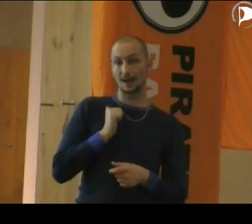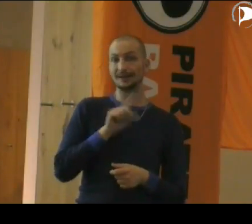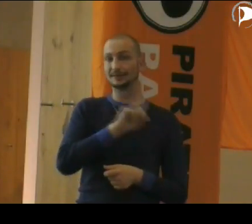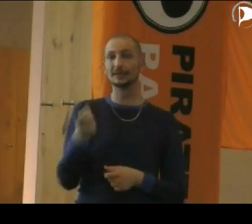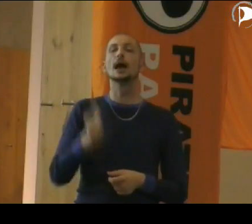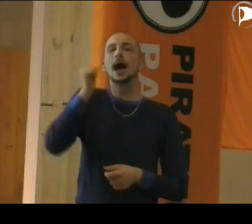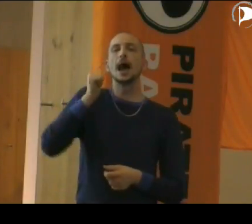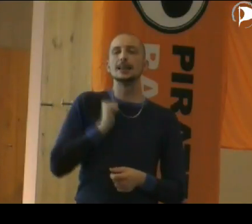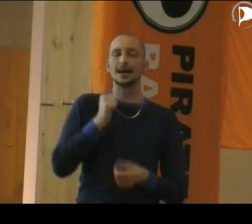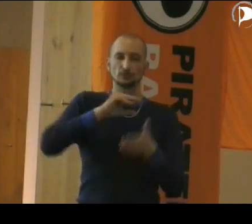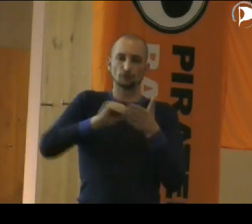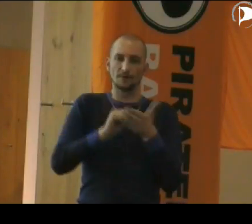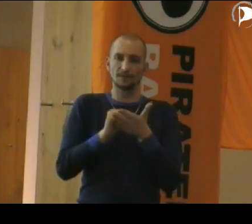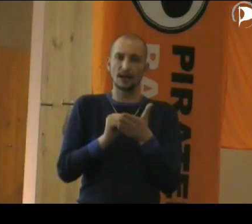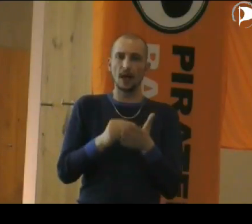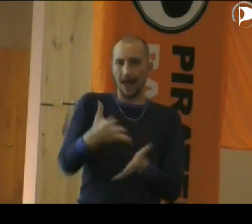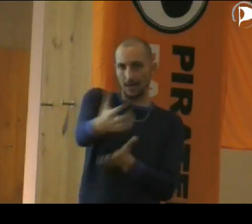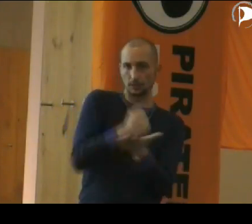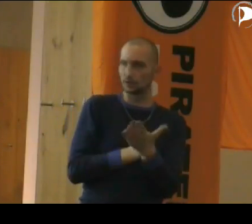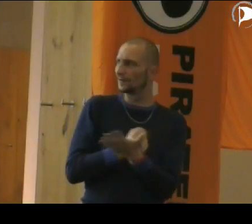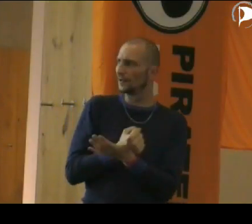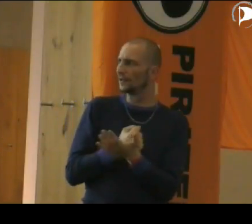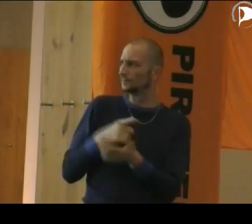wir gehen da eure zähne aus